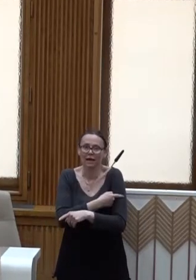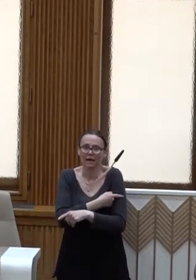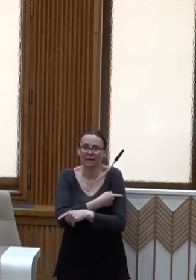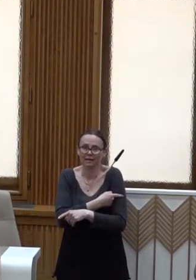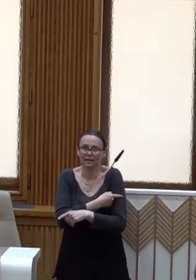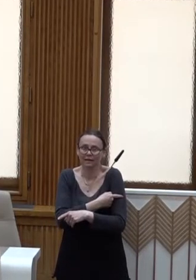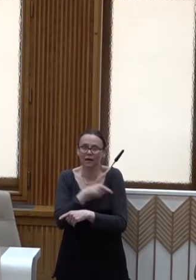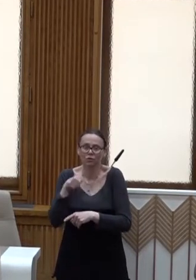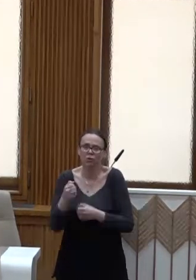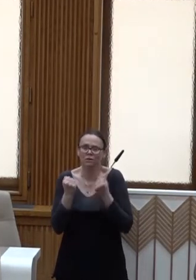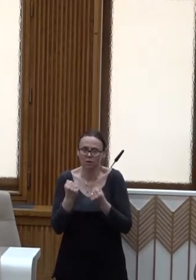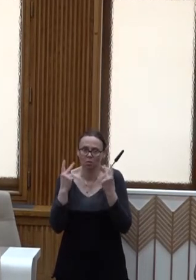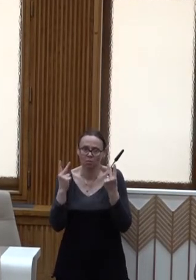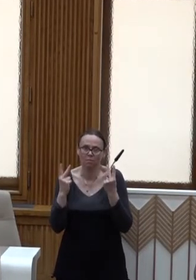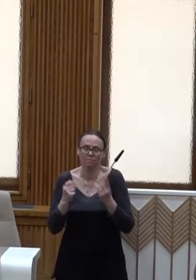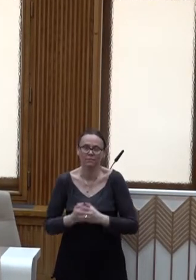rekel, izjemno pomembna.